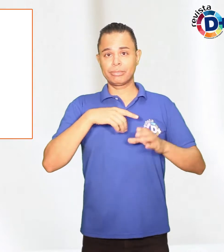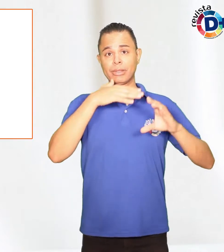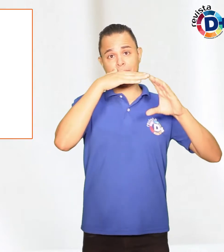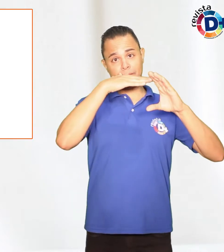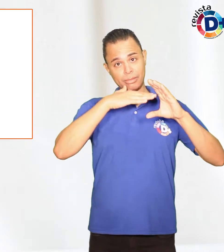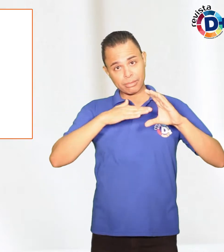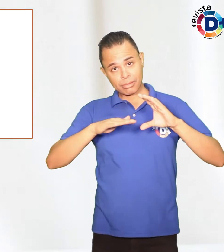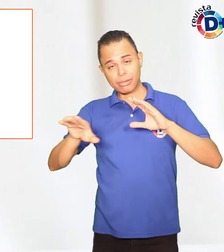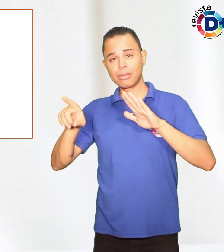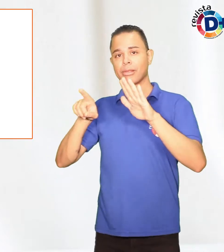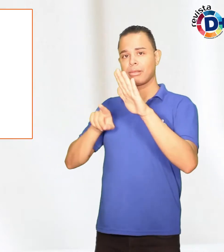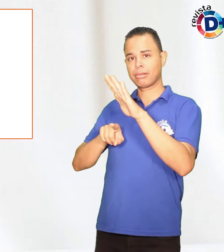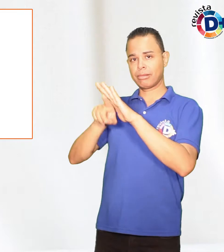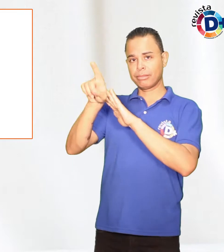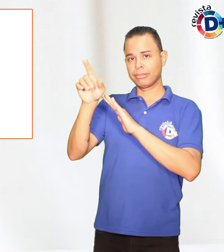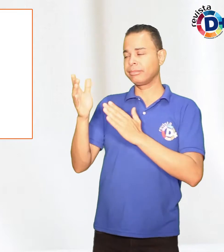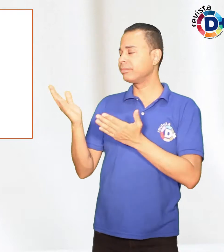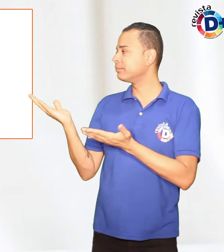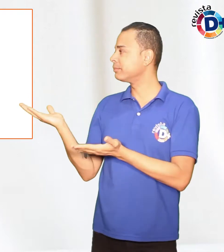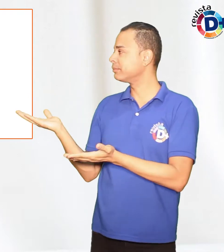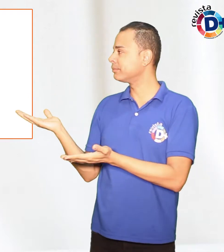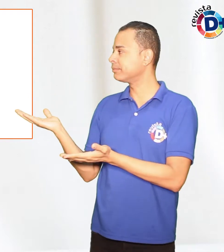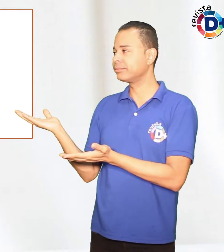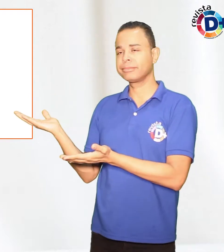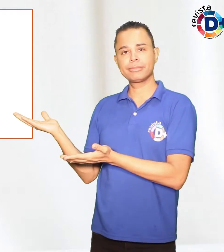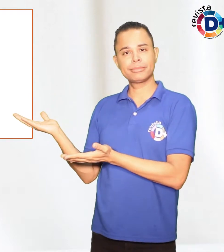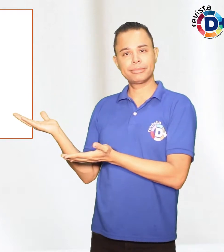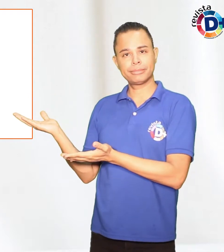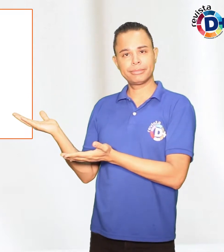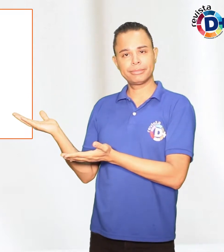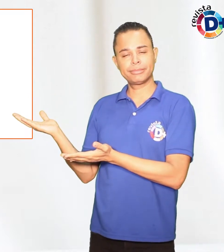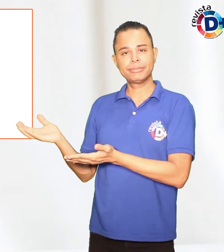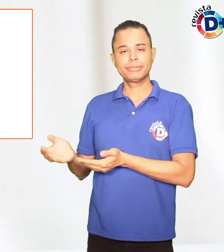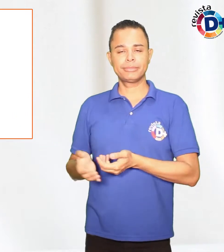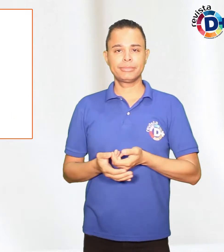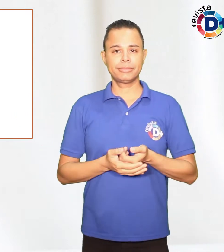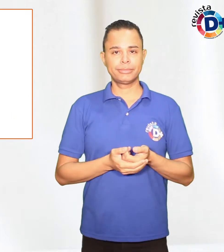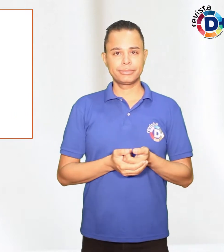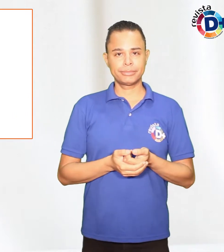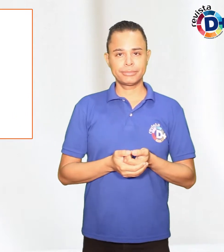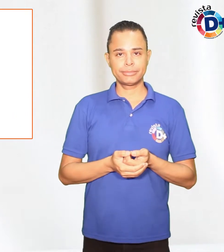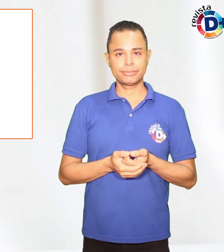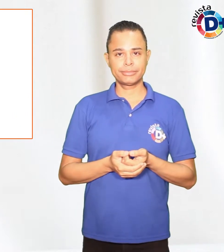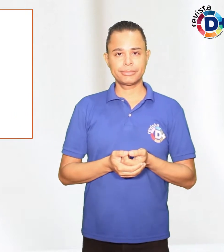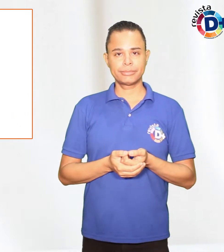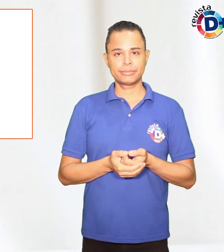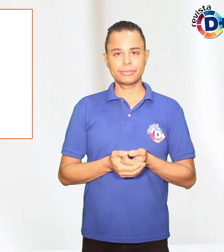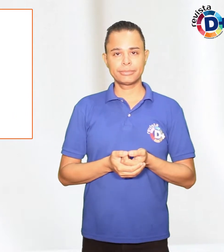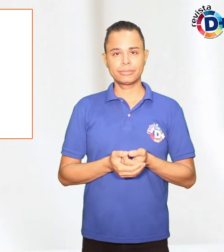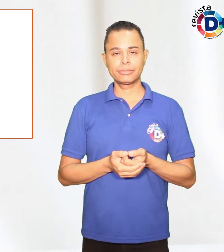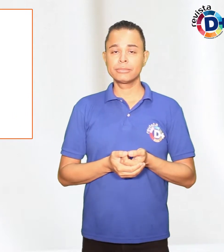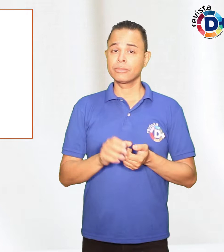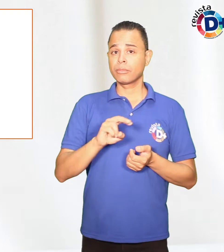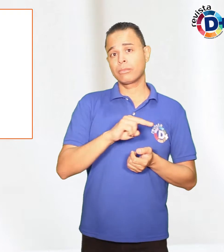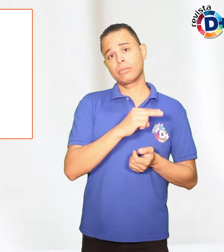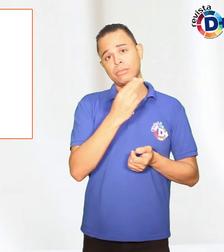um e mail para revista a arroba ufscar.br ou entre em contato pelo